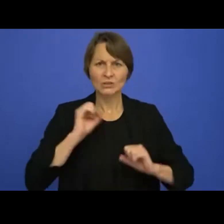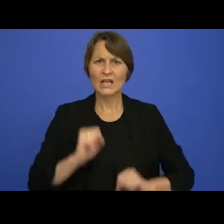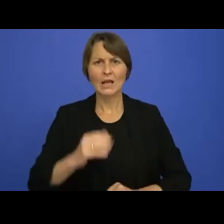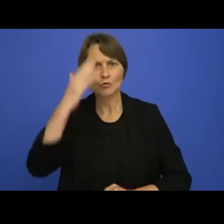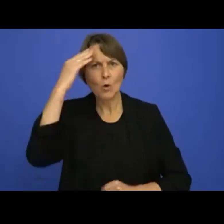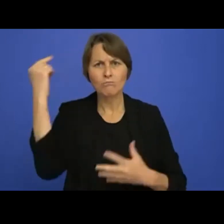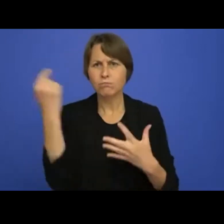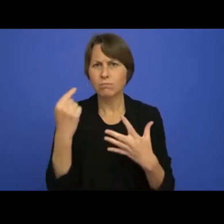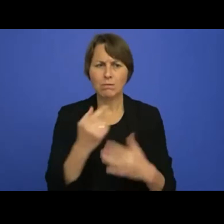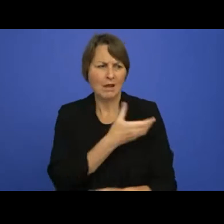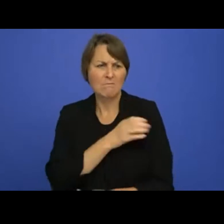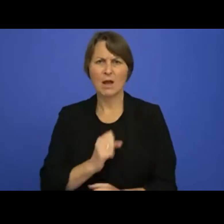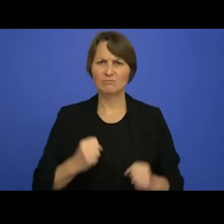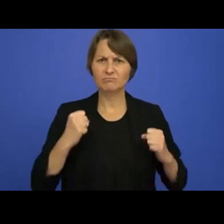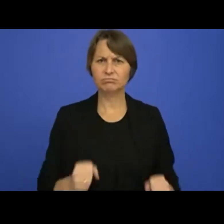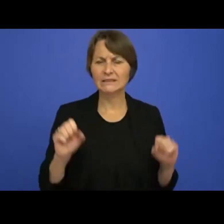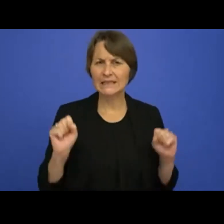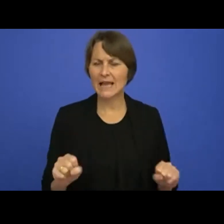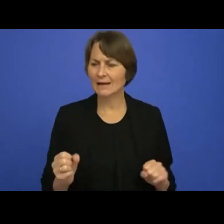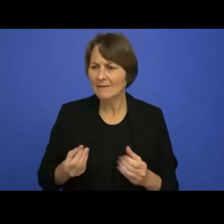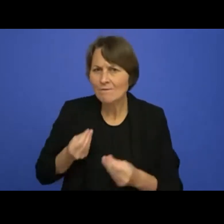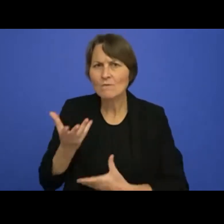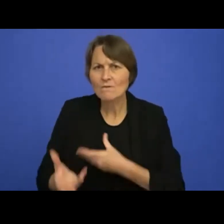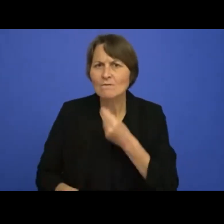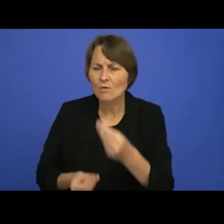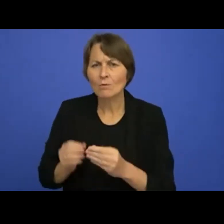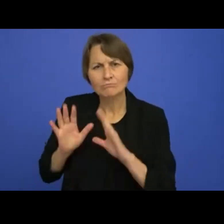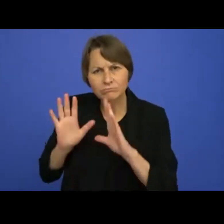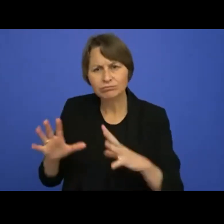extrêmement très important. Et donc, les parents doivent se sentir comme étant des partenaires.